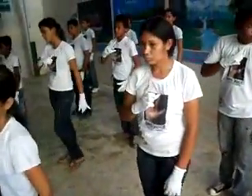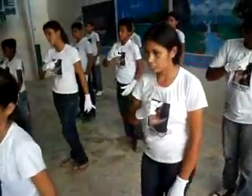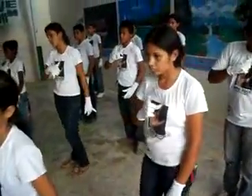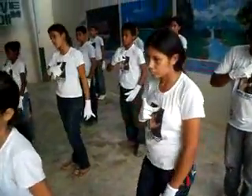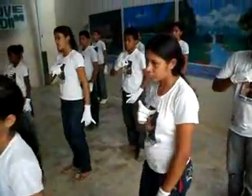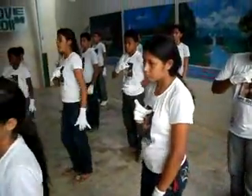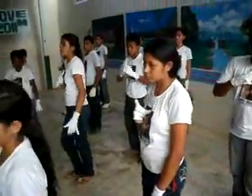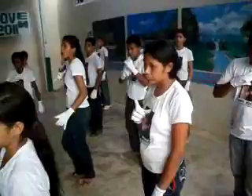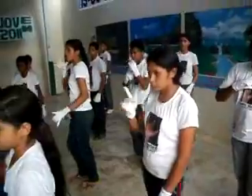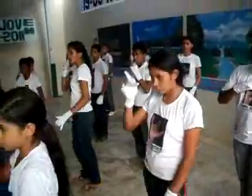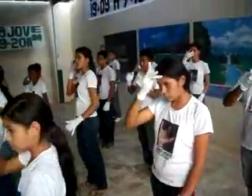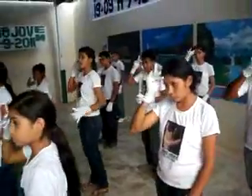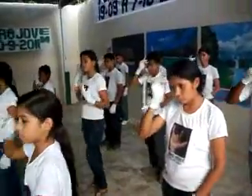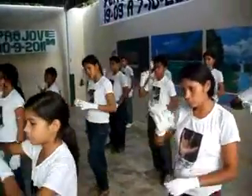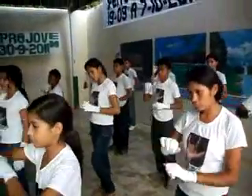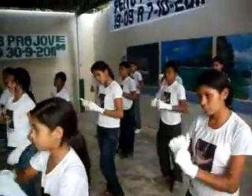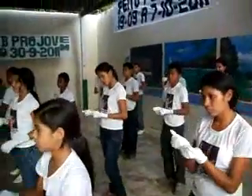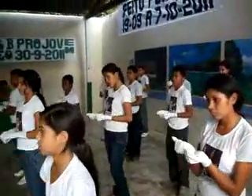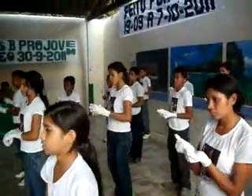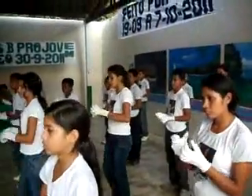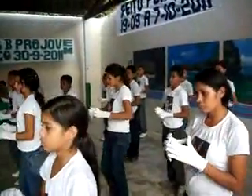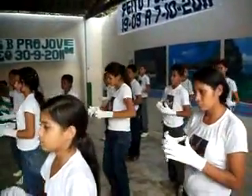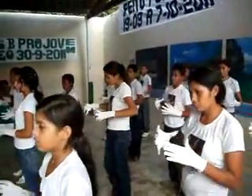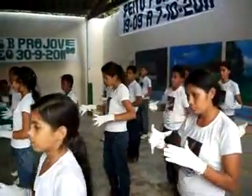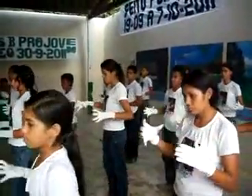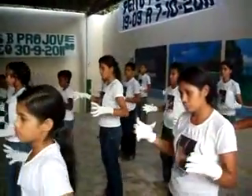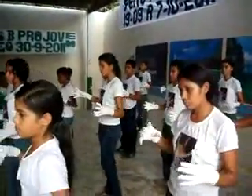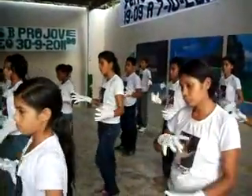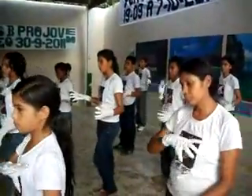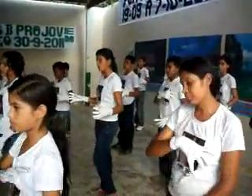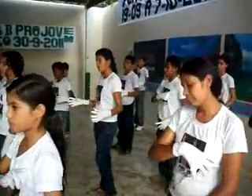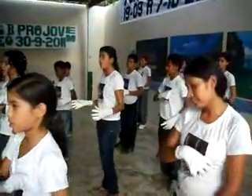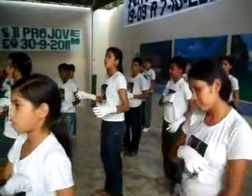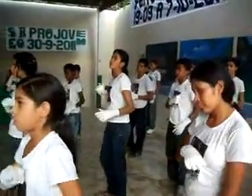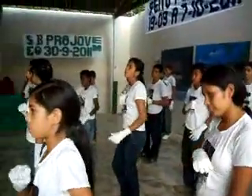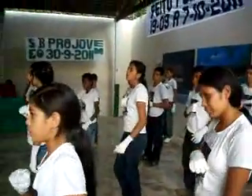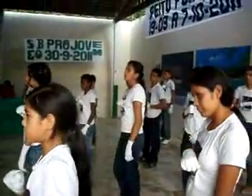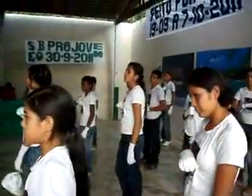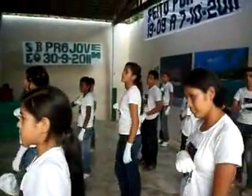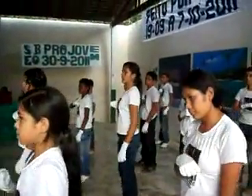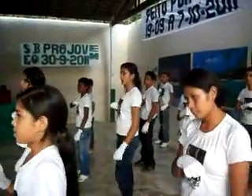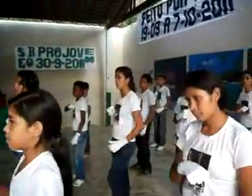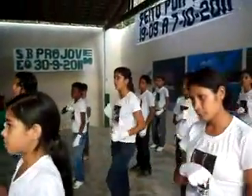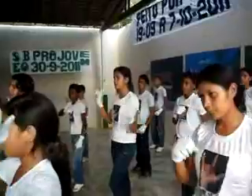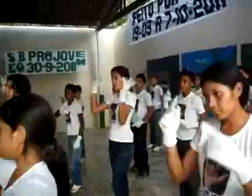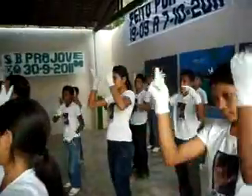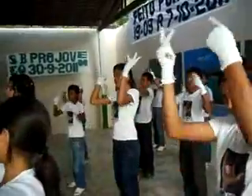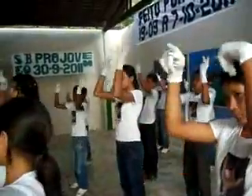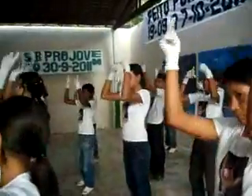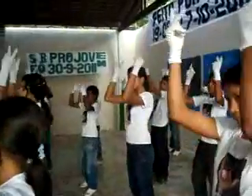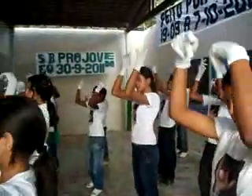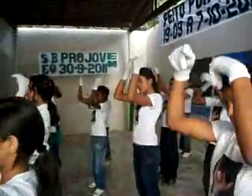Alguém vai dividir um grande amor Como a vida da manhã assim você